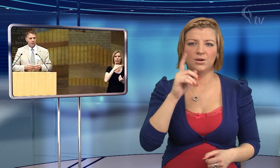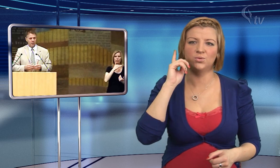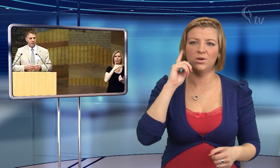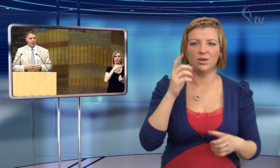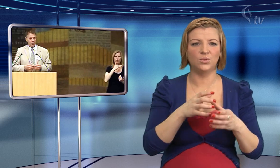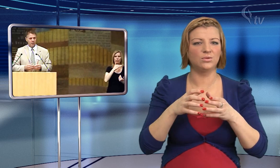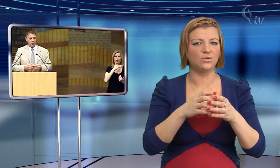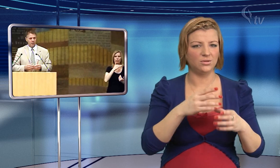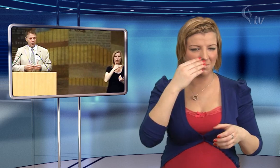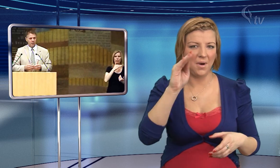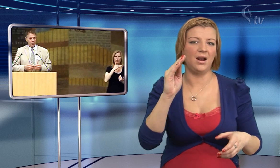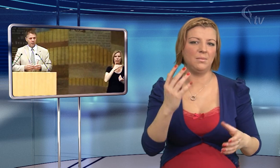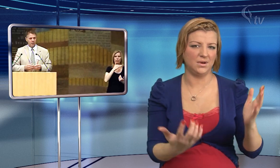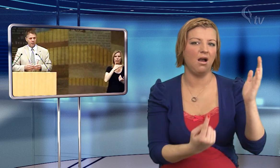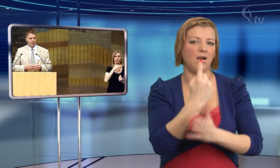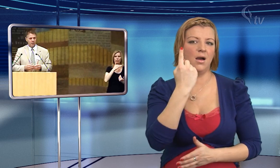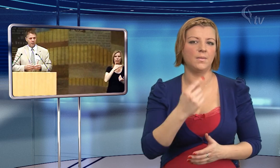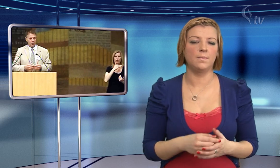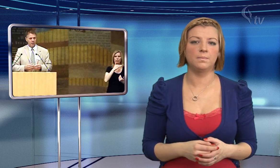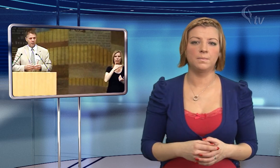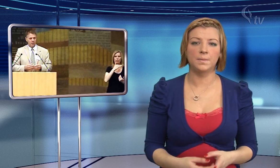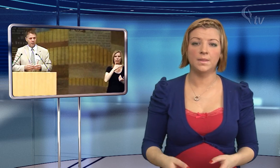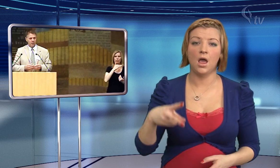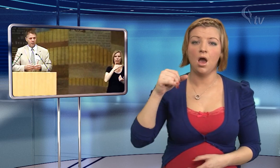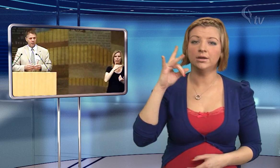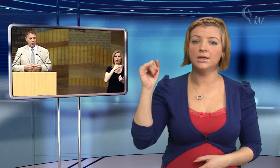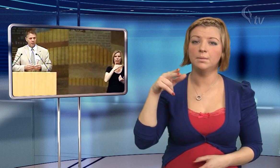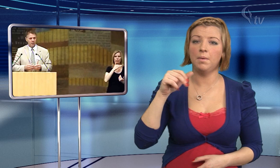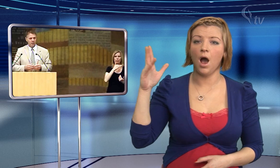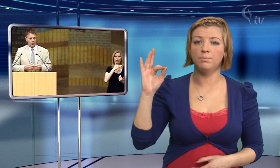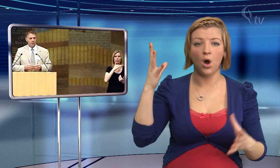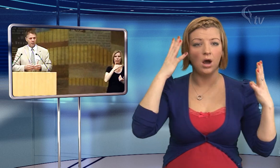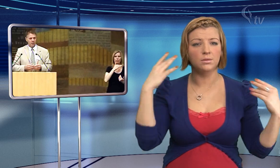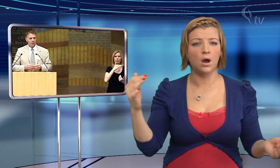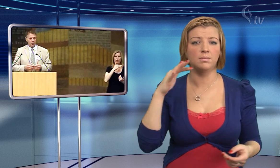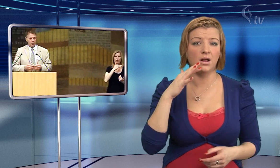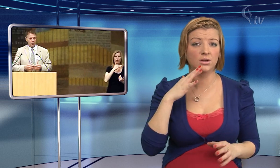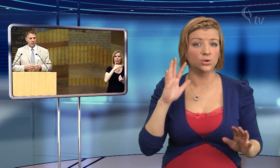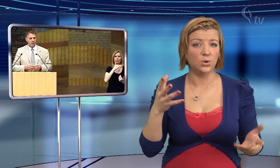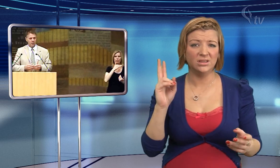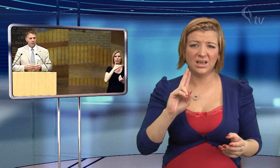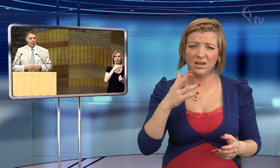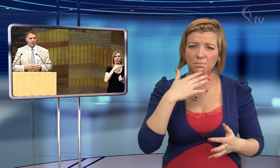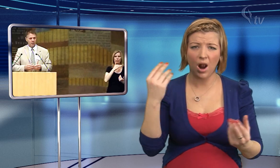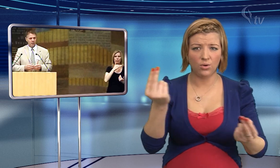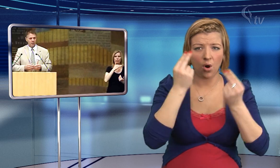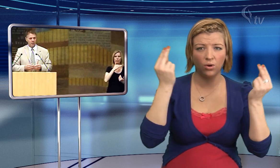viipekeeletõlkide koolitamise ja kutsetunnistuse vajadusest ning sellest, et ilma koolituseta ei tohiks